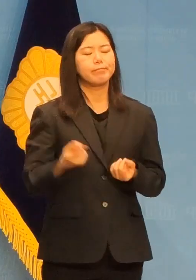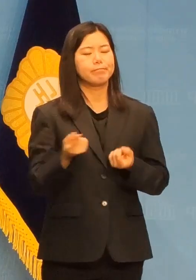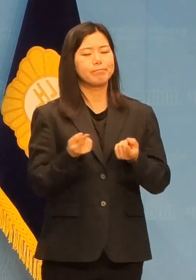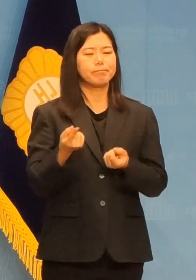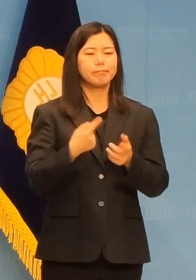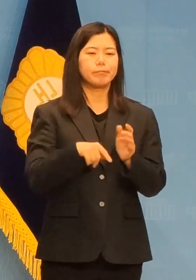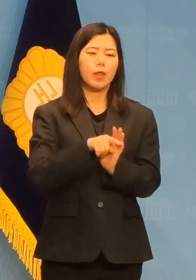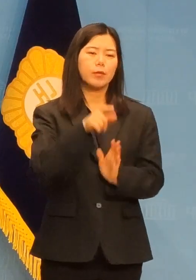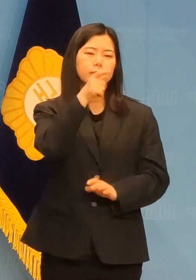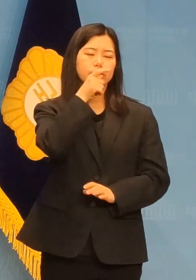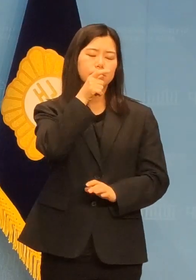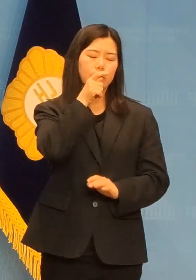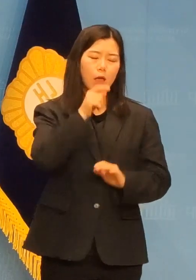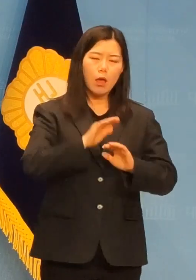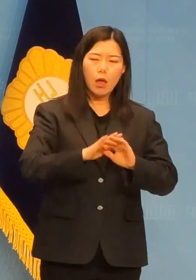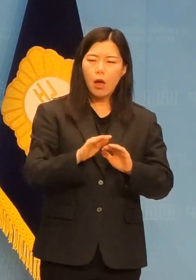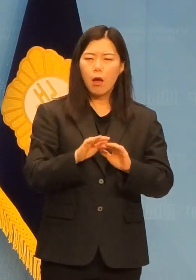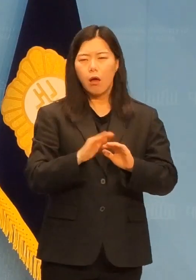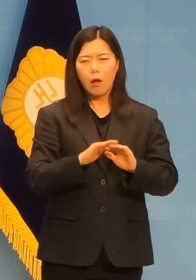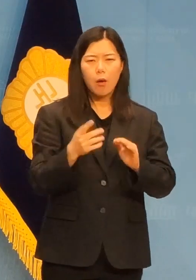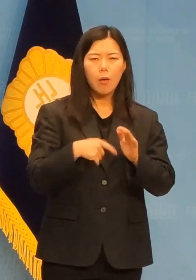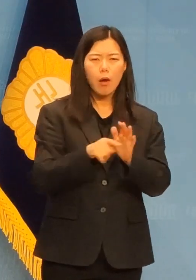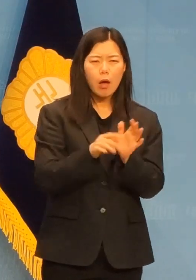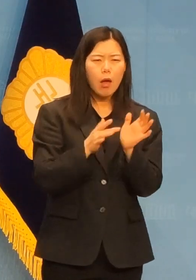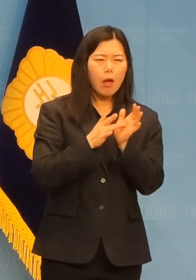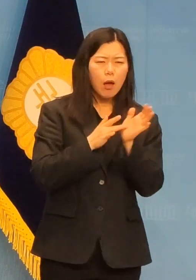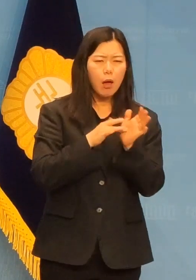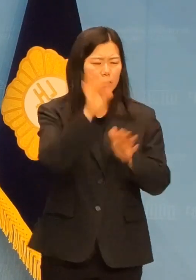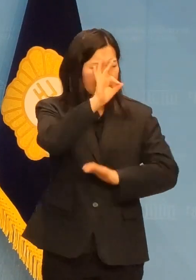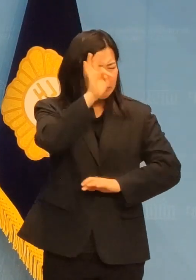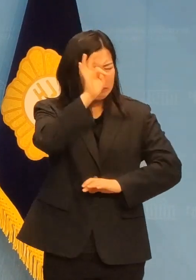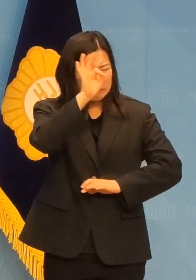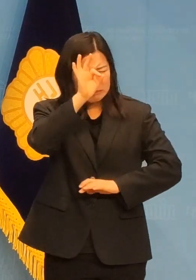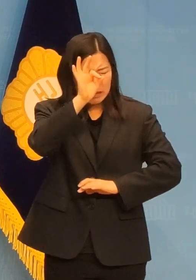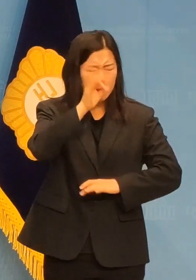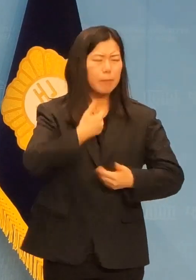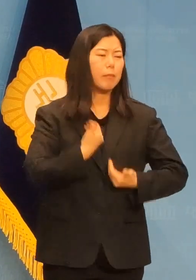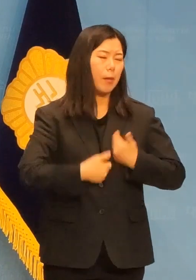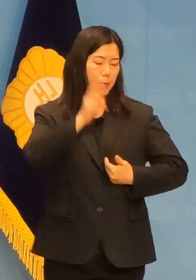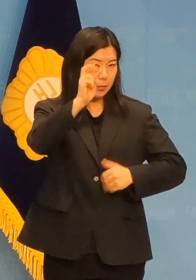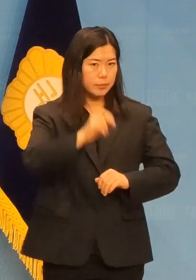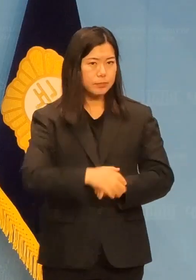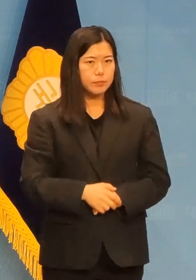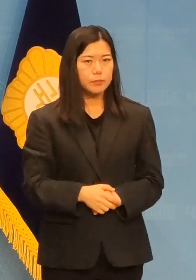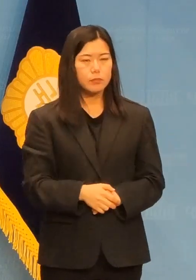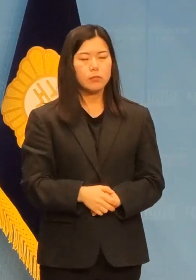음주 해독제를 구하러 다니기 바빴다는 소문이 파다합니다.